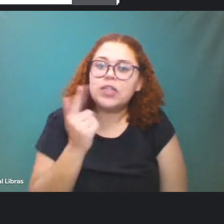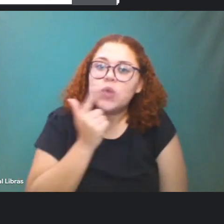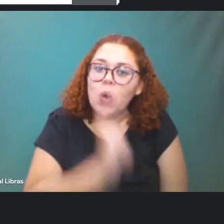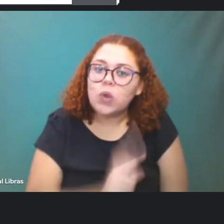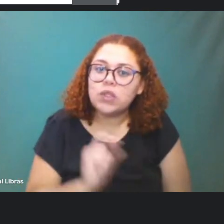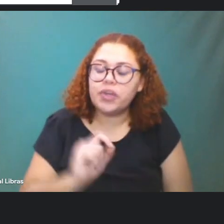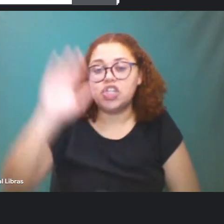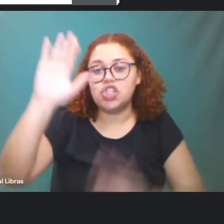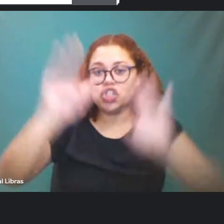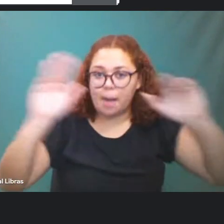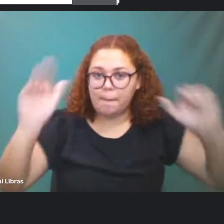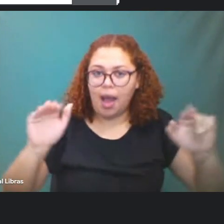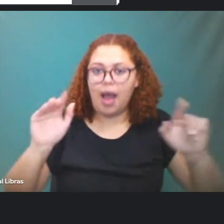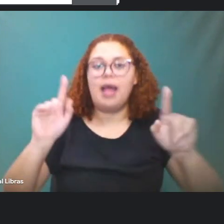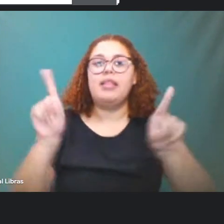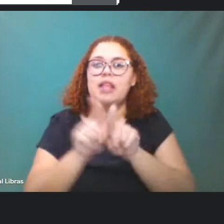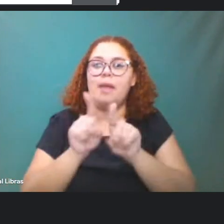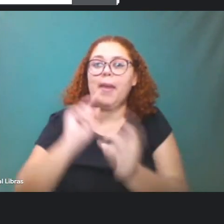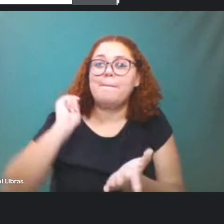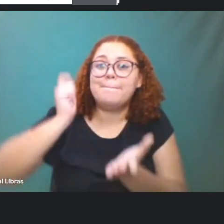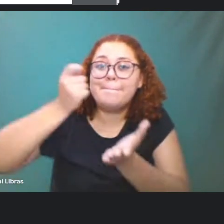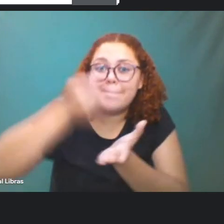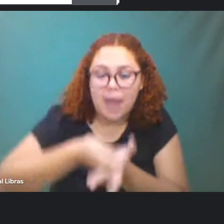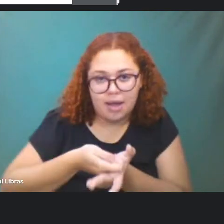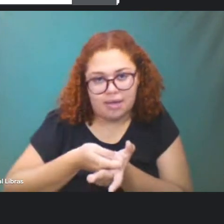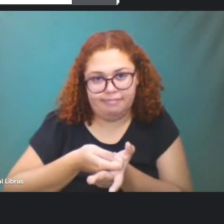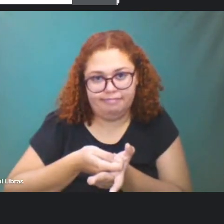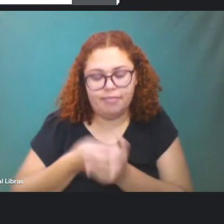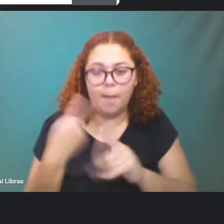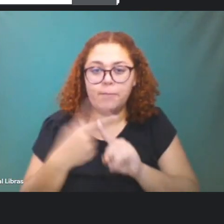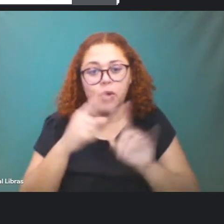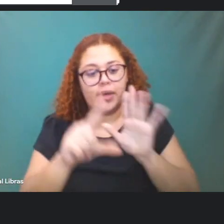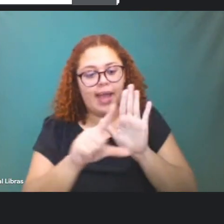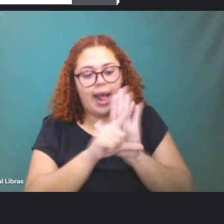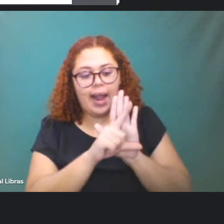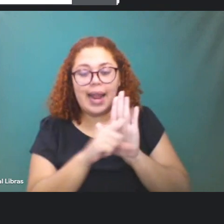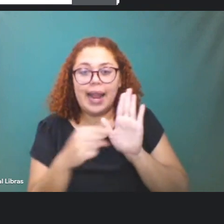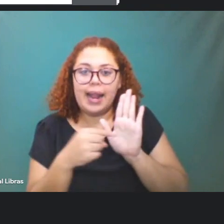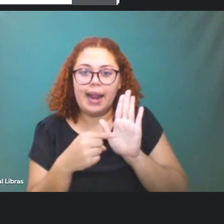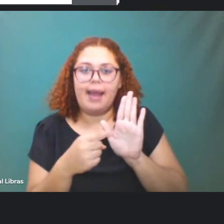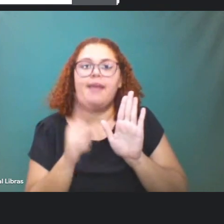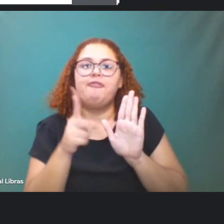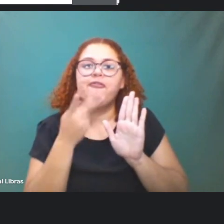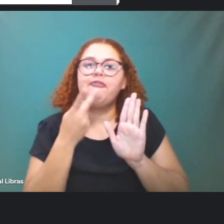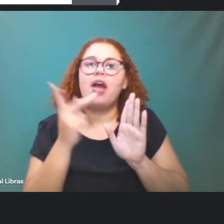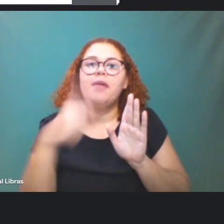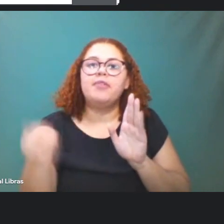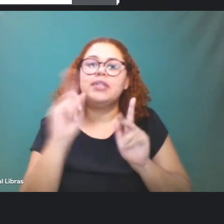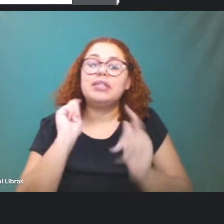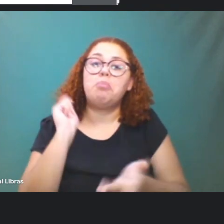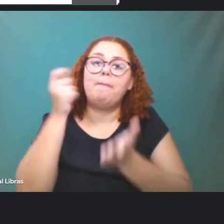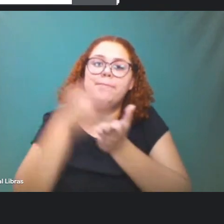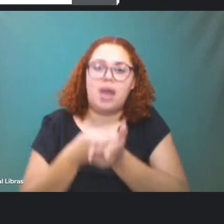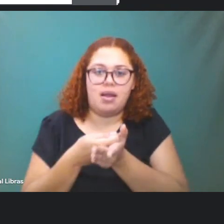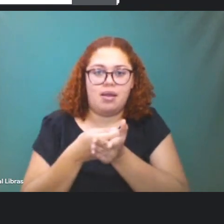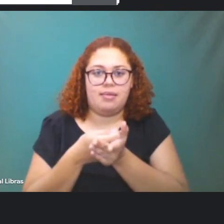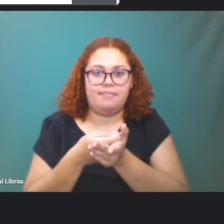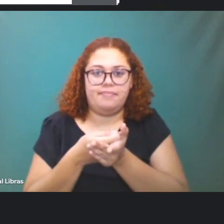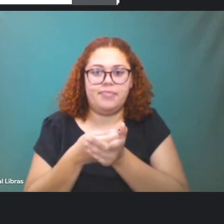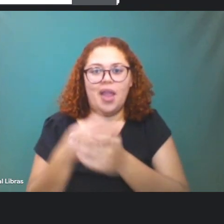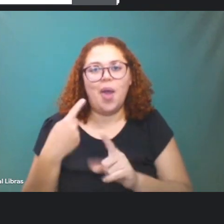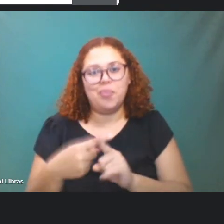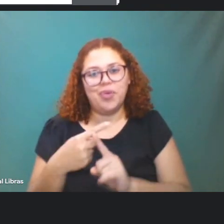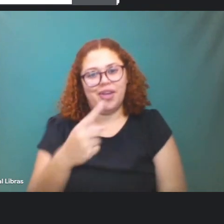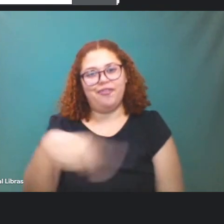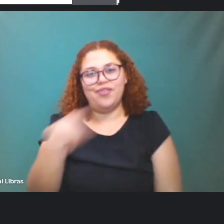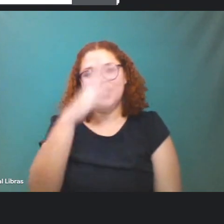profissionais da cultura, então é para pagar cachê. E às vezes a gente sabe, quando a gente é de associação, de escola, de instituição, a gente não tem dinheiro para pagar